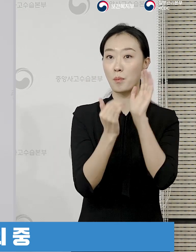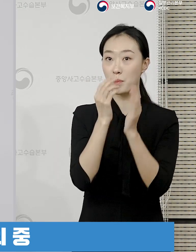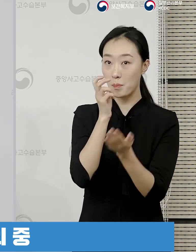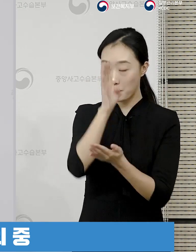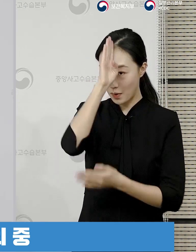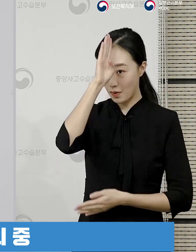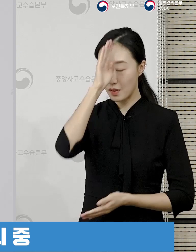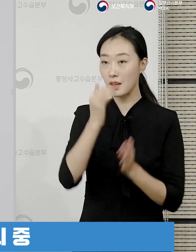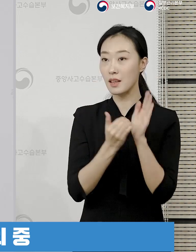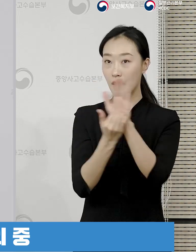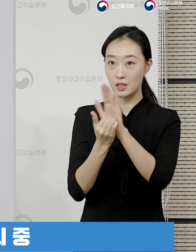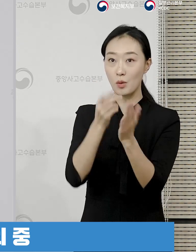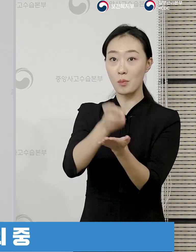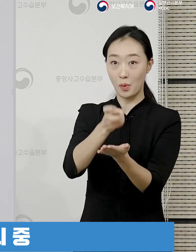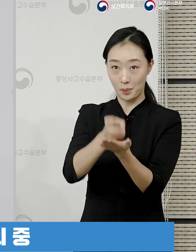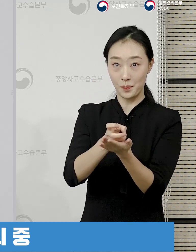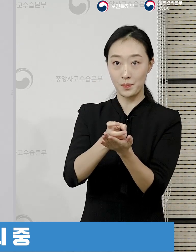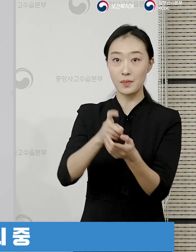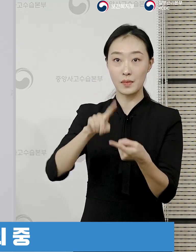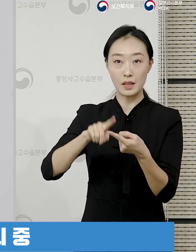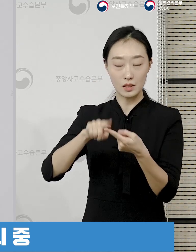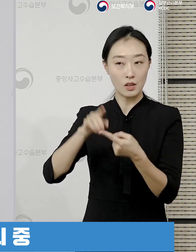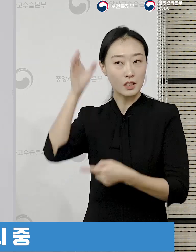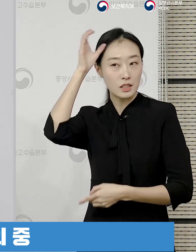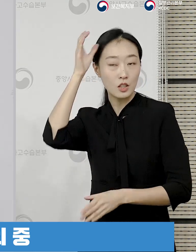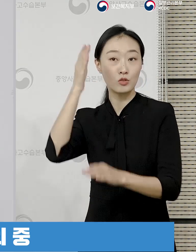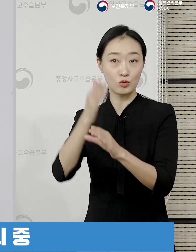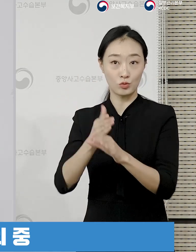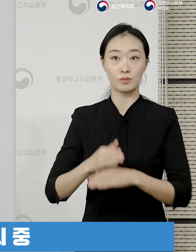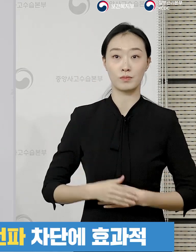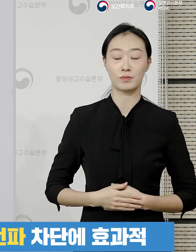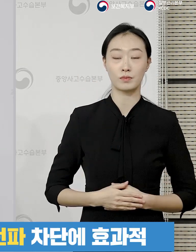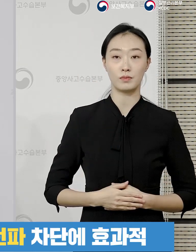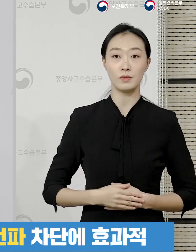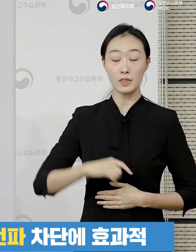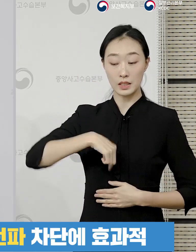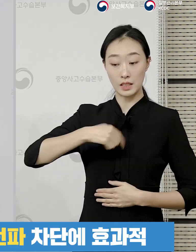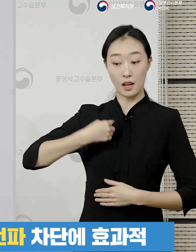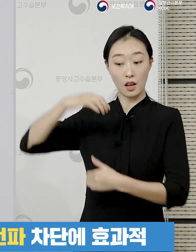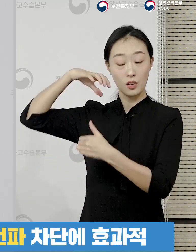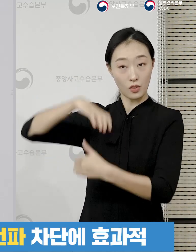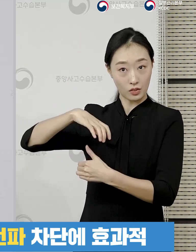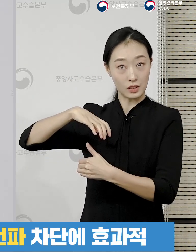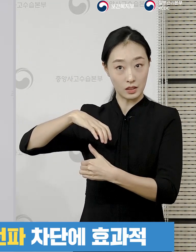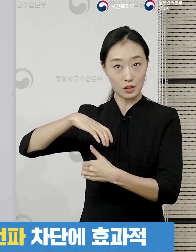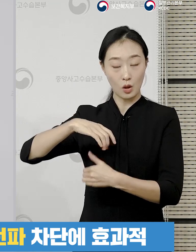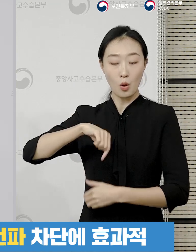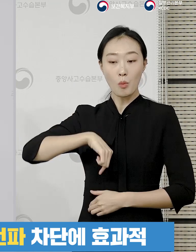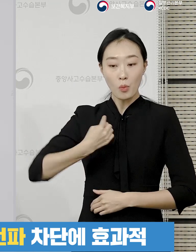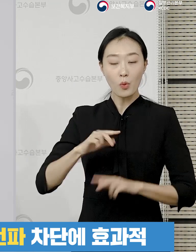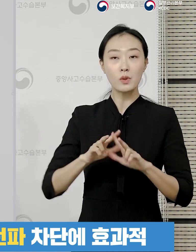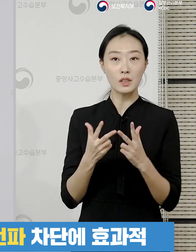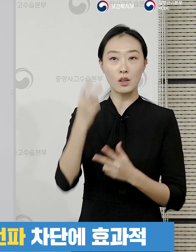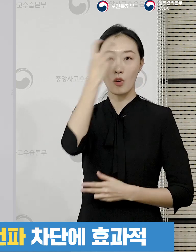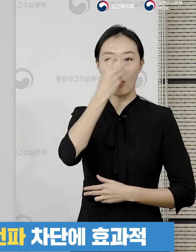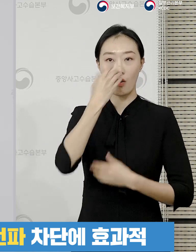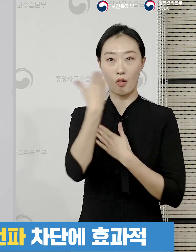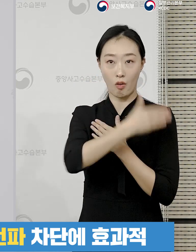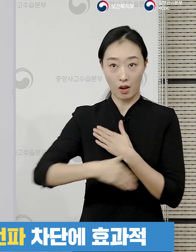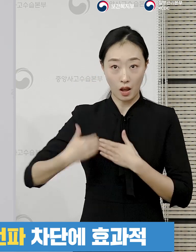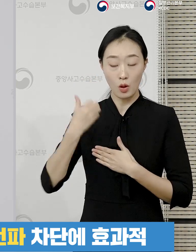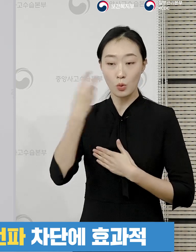발의가 되었습니다. 조만간 논의될 것으로 기대하고 있고 자가격리는 본인의 건강을 지키는 것은